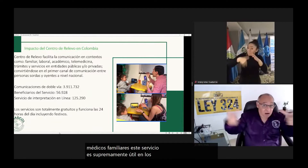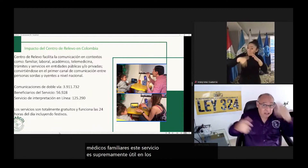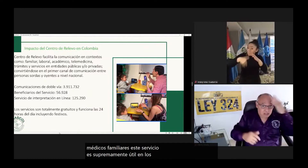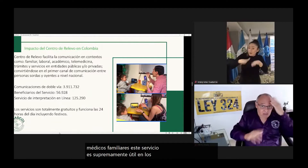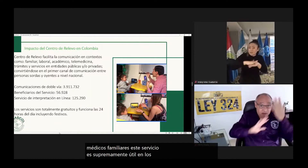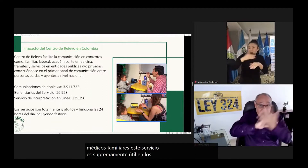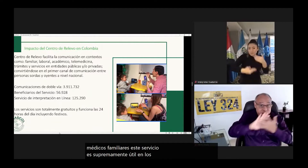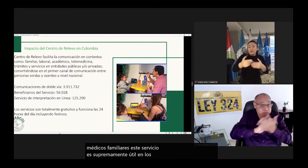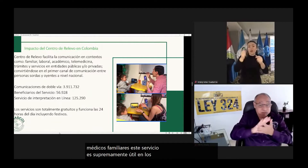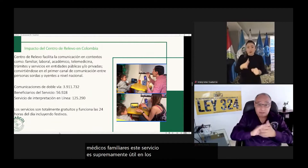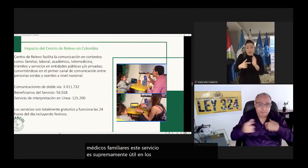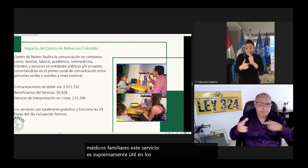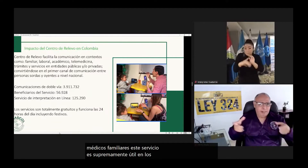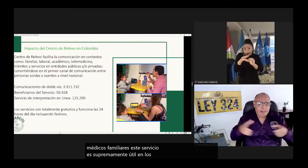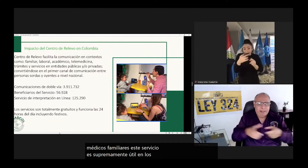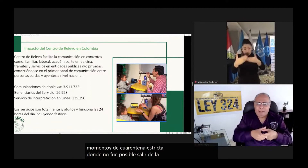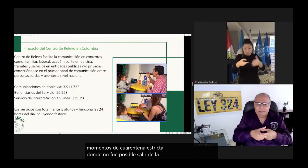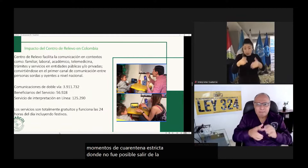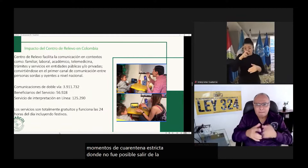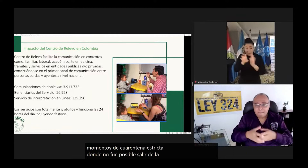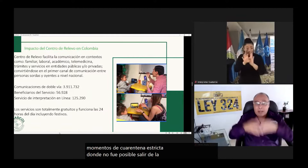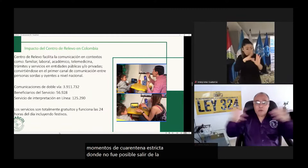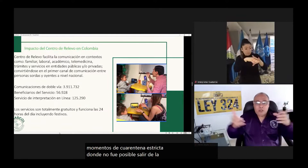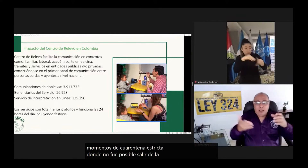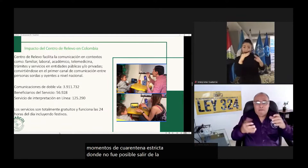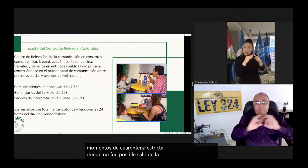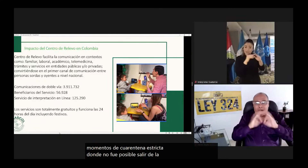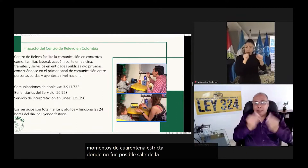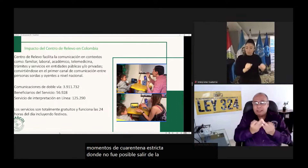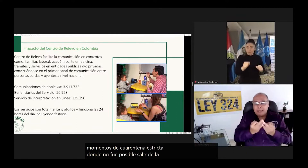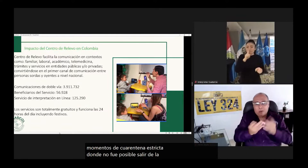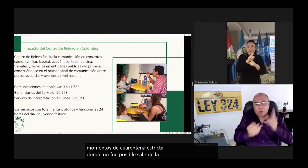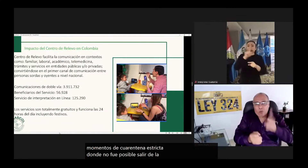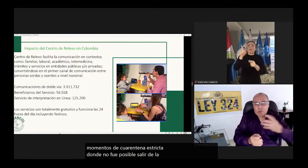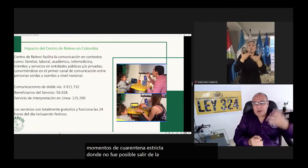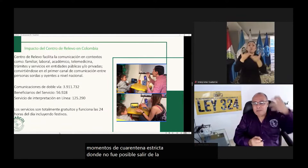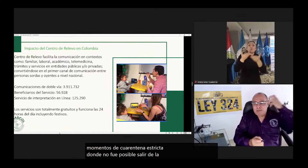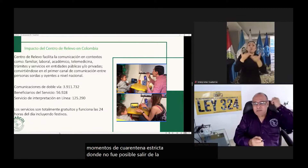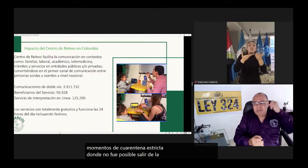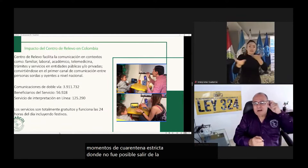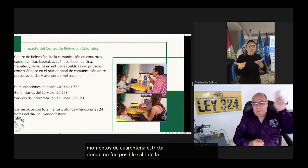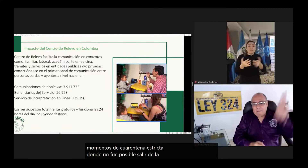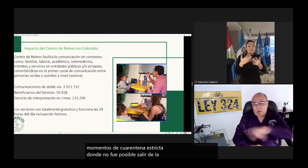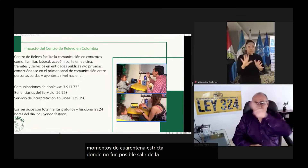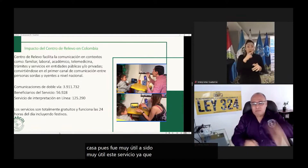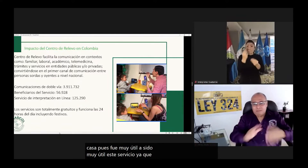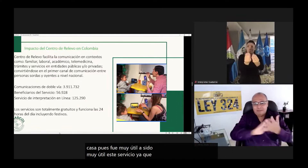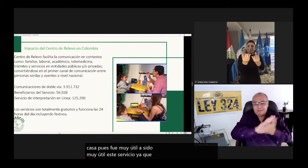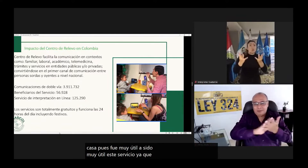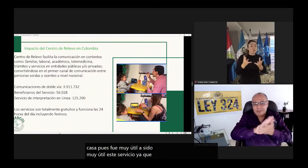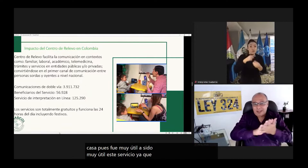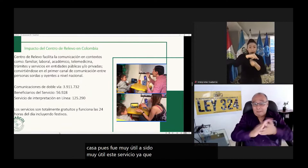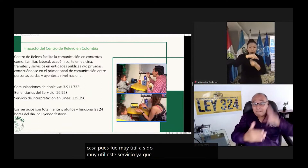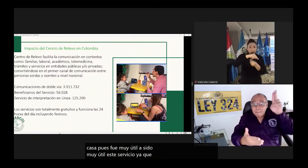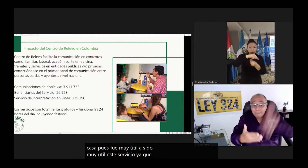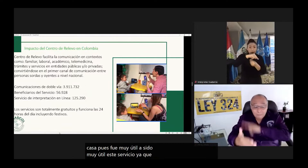fue posible salir de la casa, pues fue muy útil, ha sido muy útil este servicio, ya que muchos de los familiares o de las personas que viven